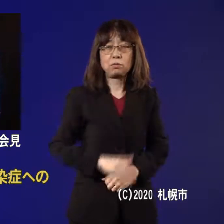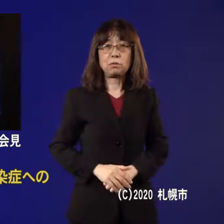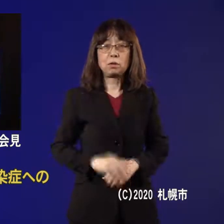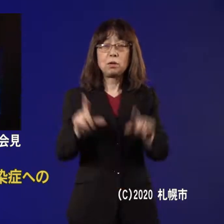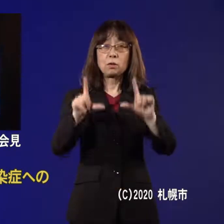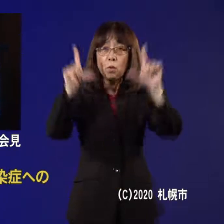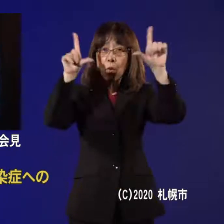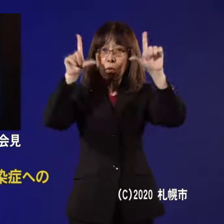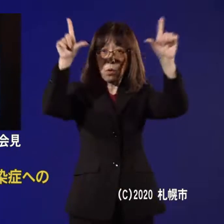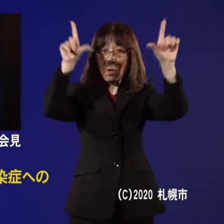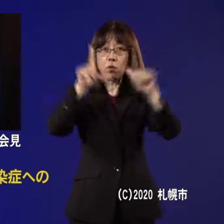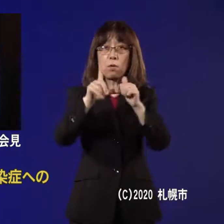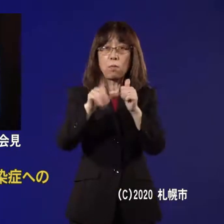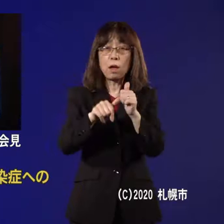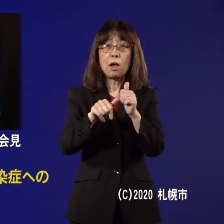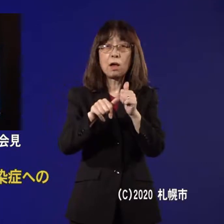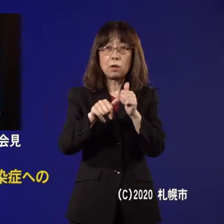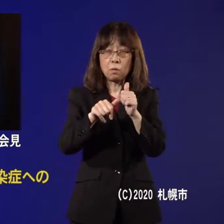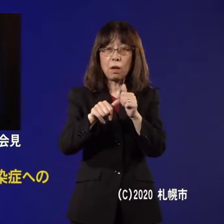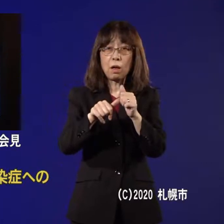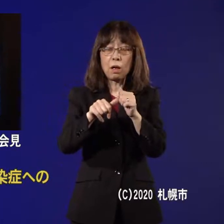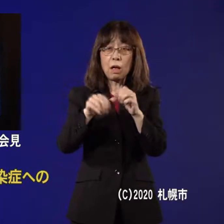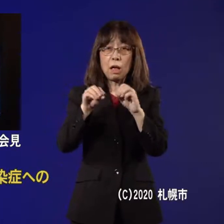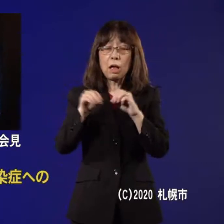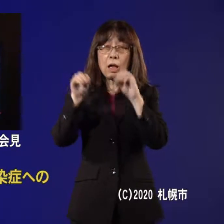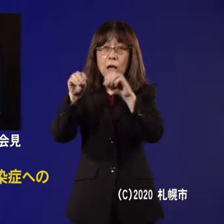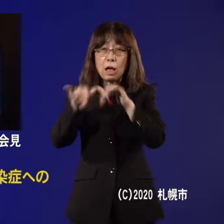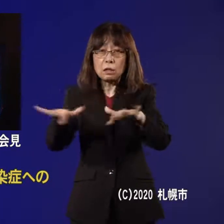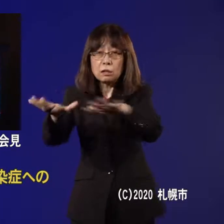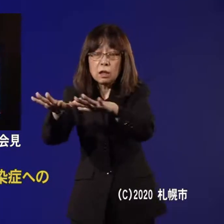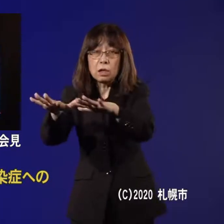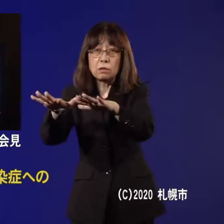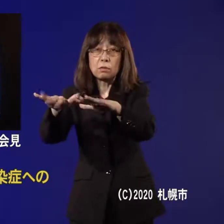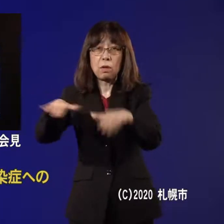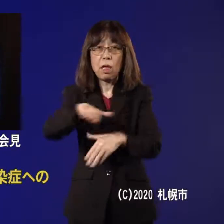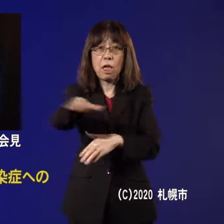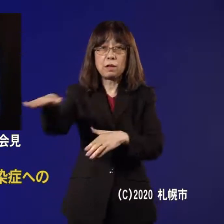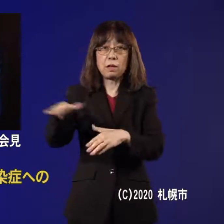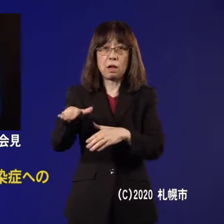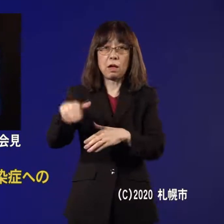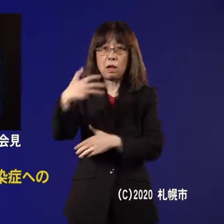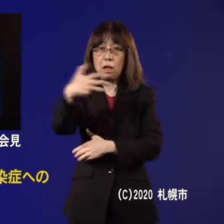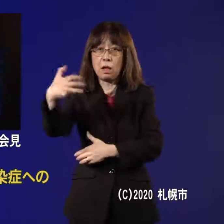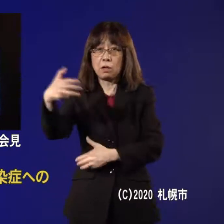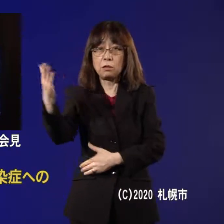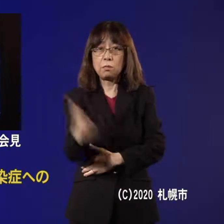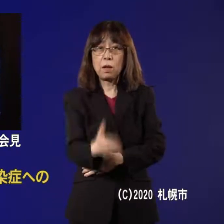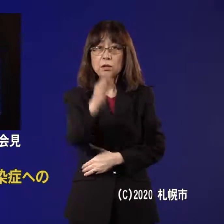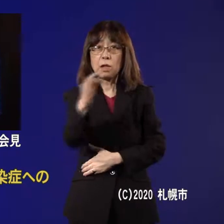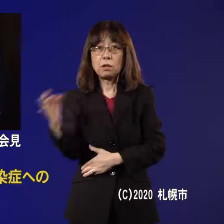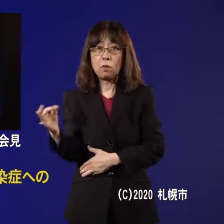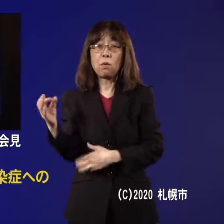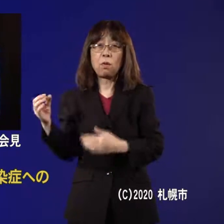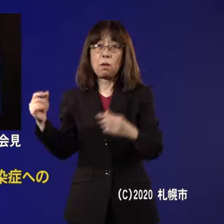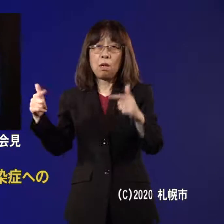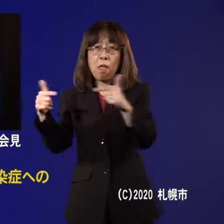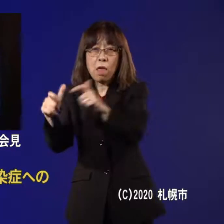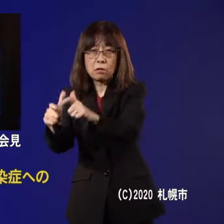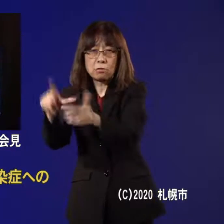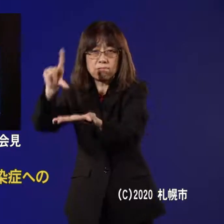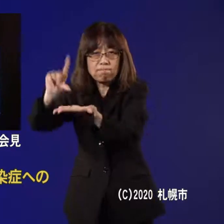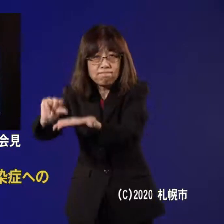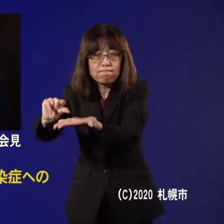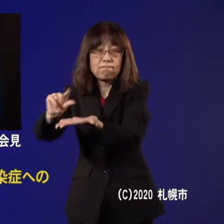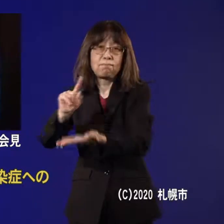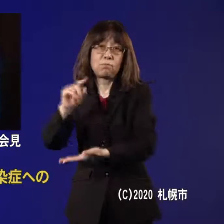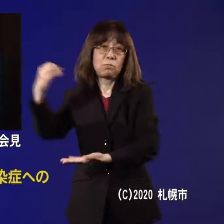ですね、感染が拡大しているエリアでは8割減らしましょうと言っている状況でありますけれども、